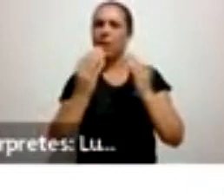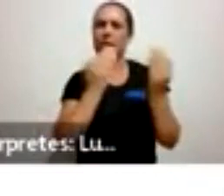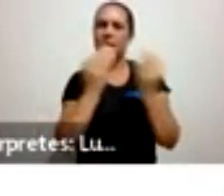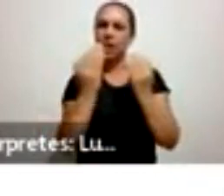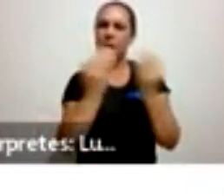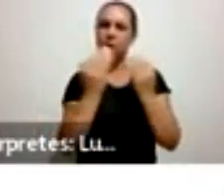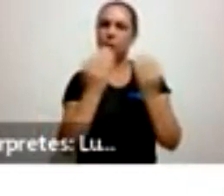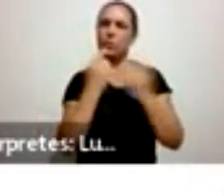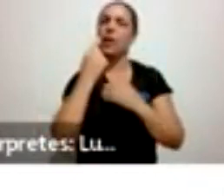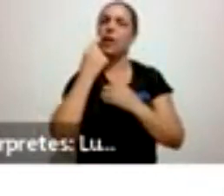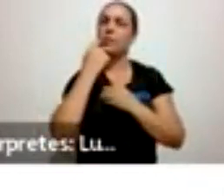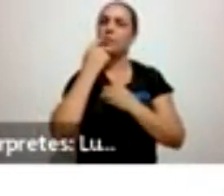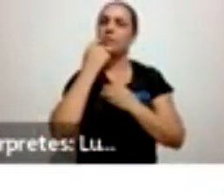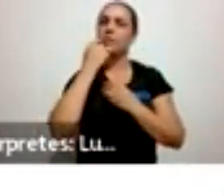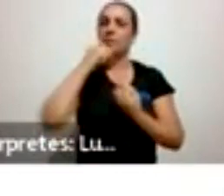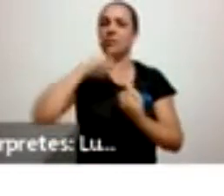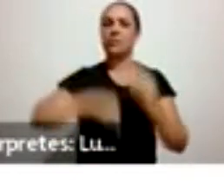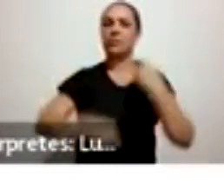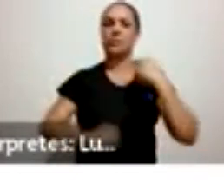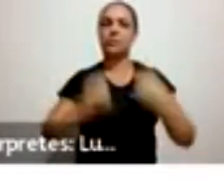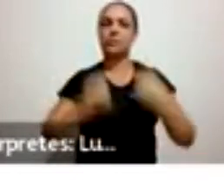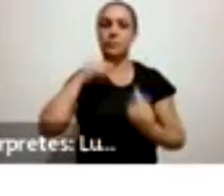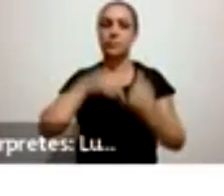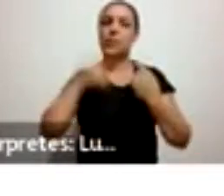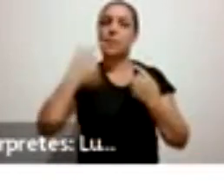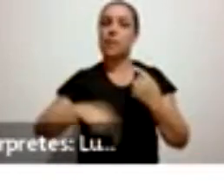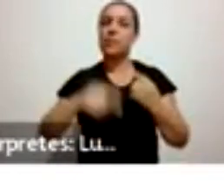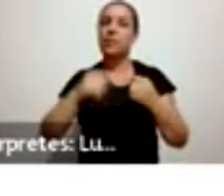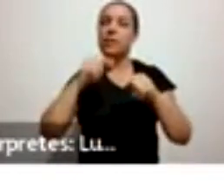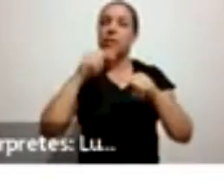22 anos. Aqui é o site dele, é